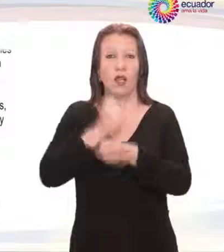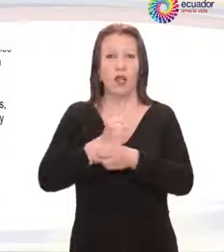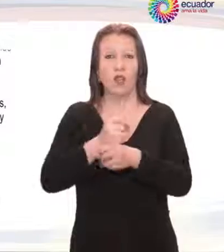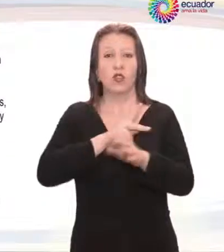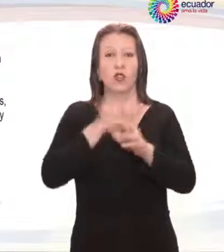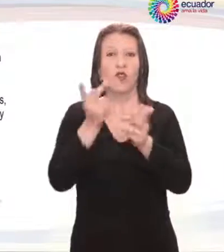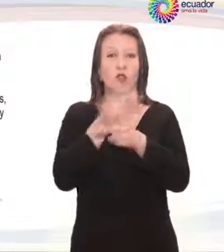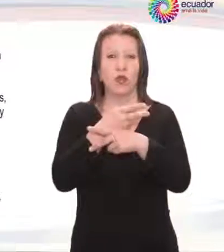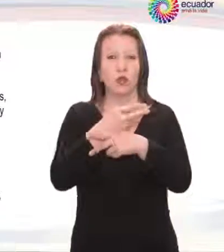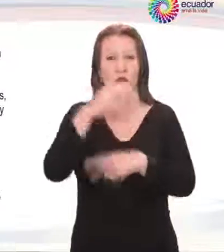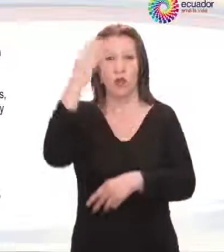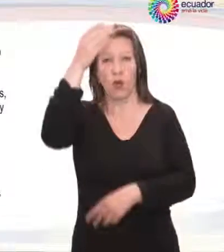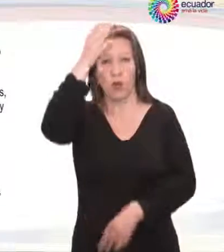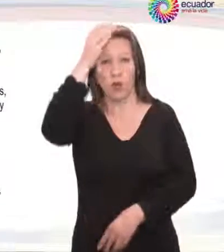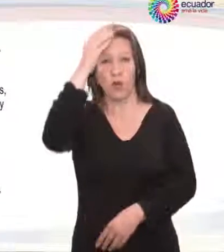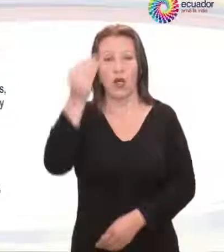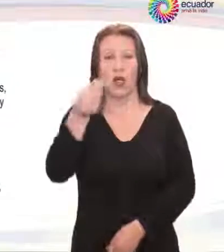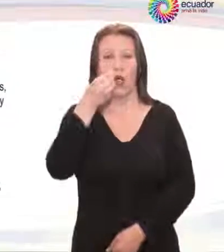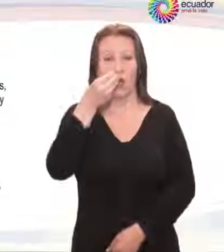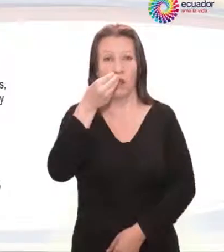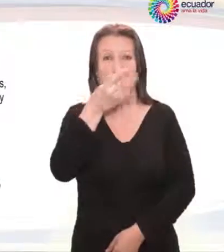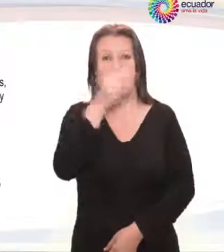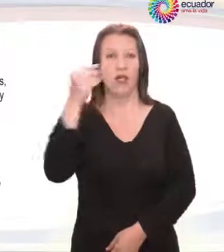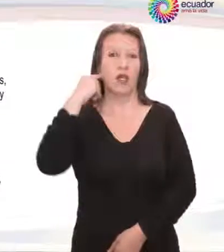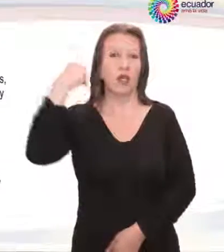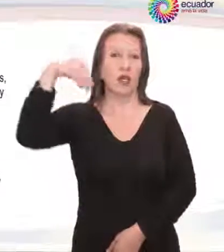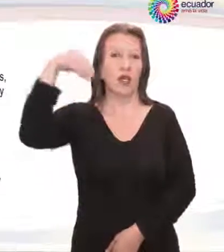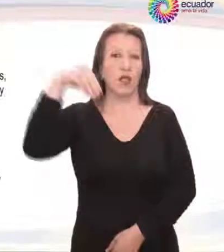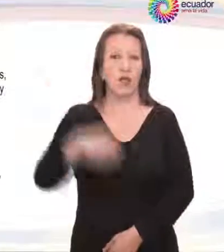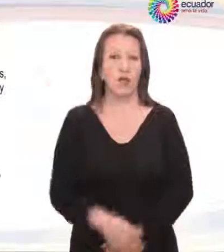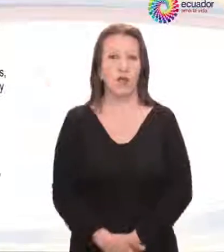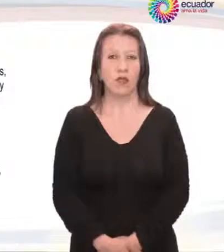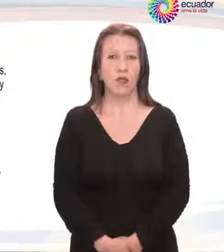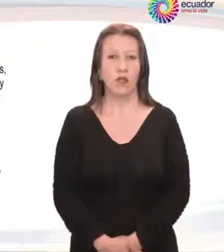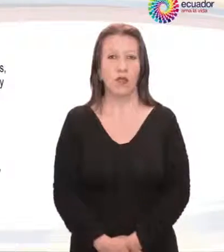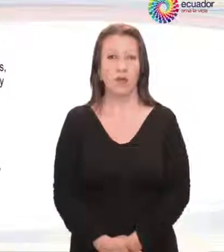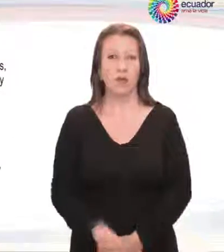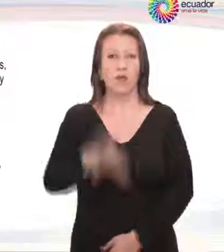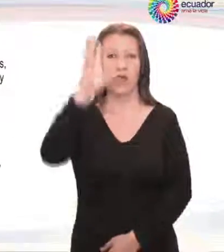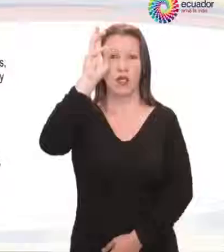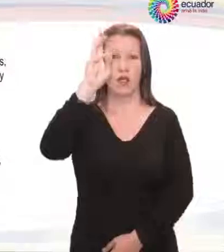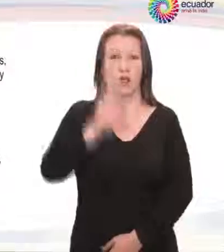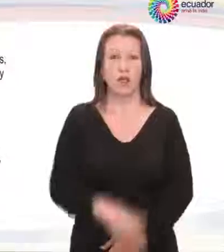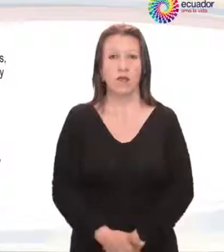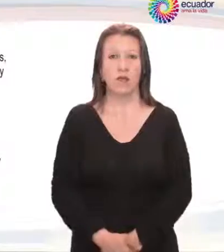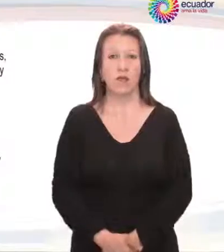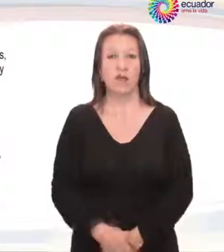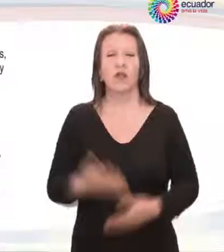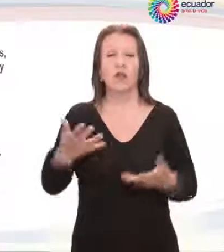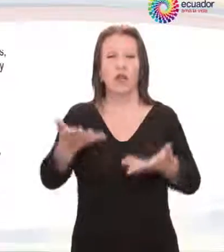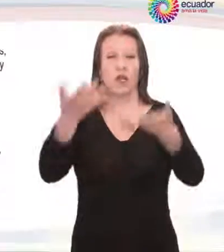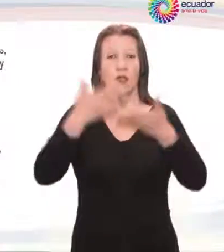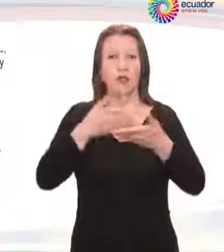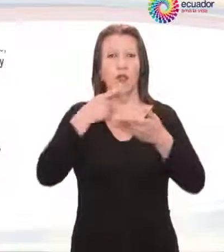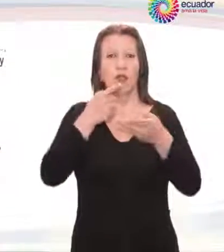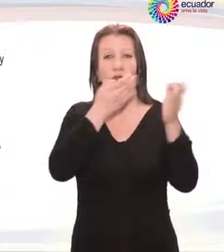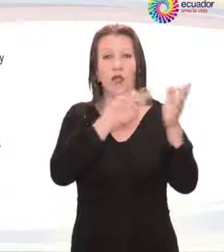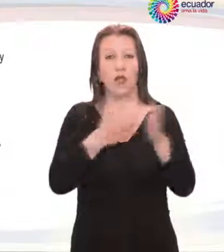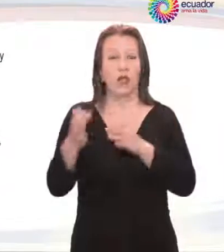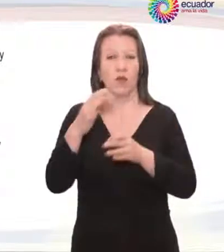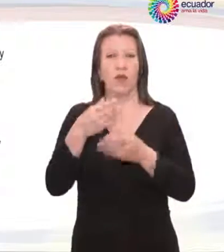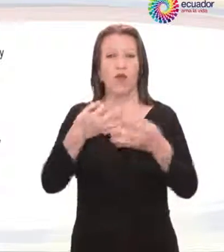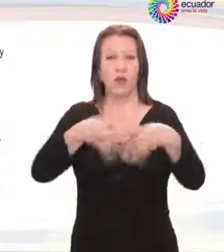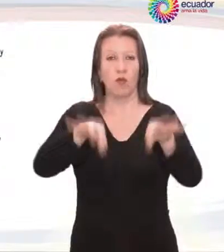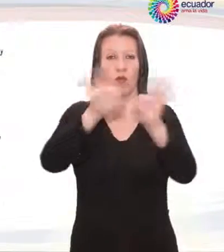productivas culturales alimenticias y recreativas seis recibir un tratamiento preferente y